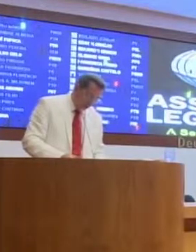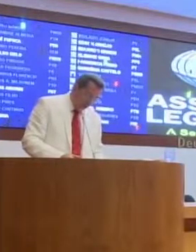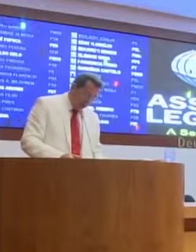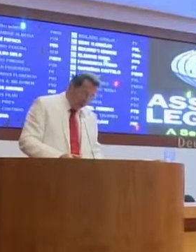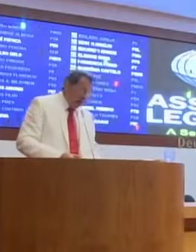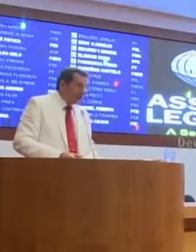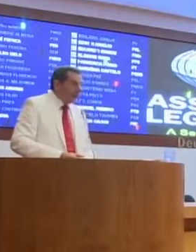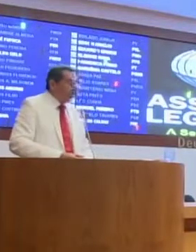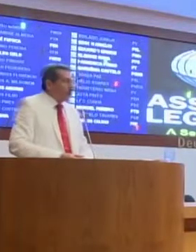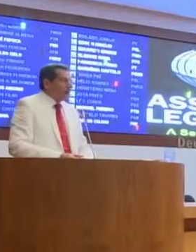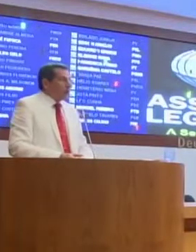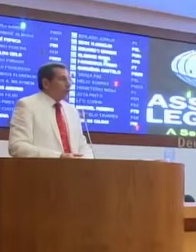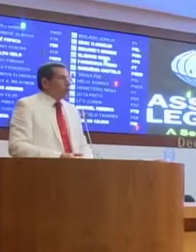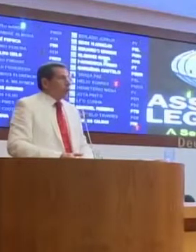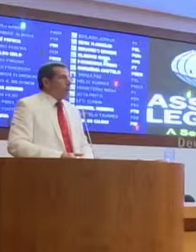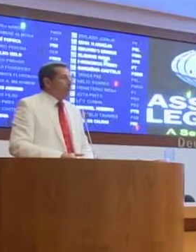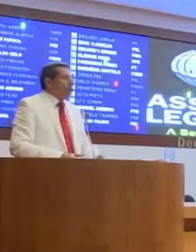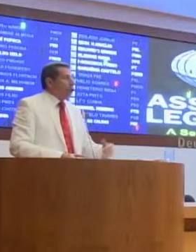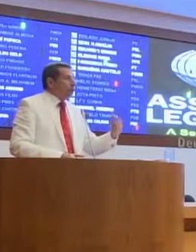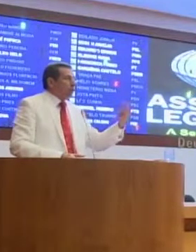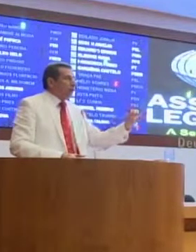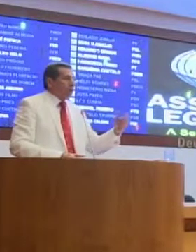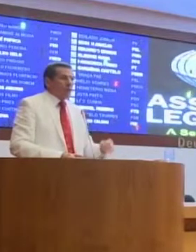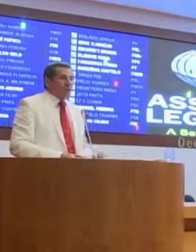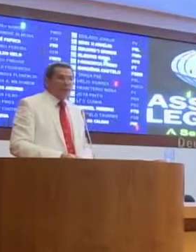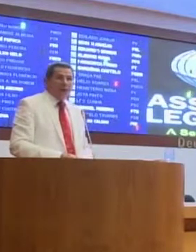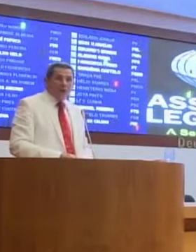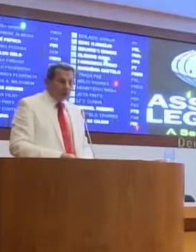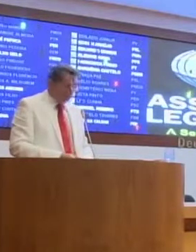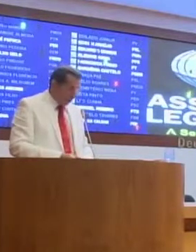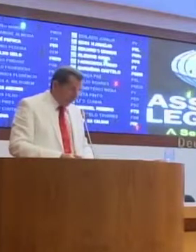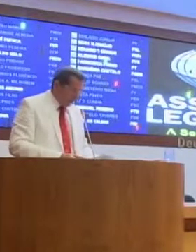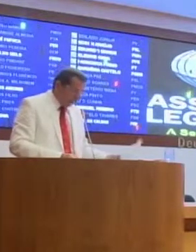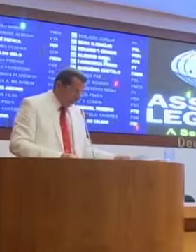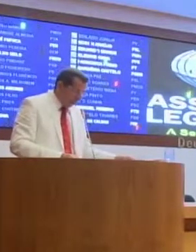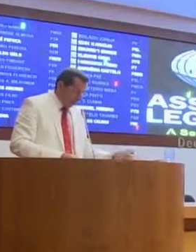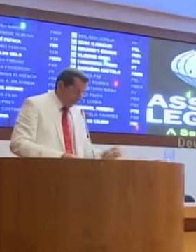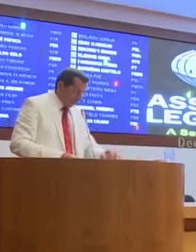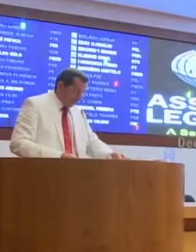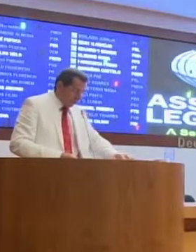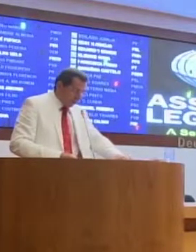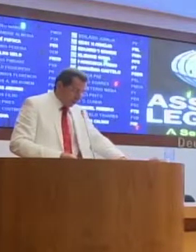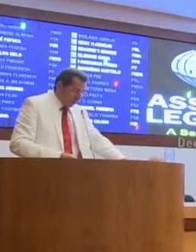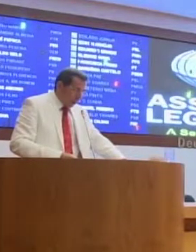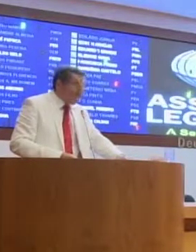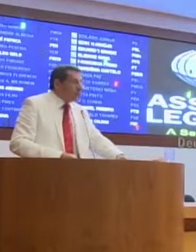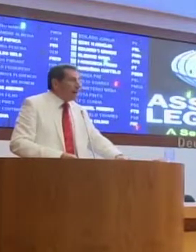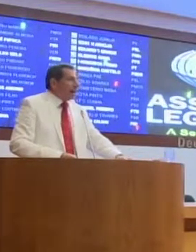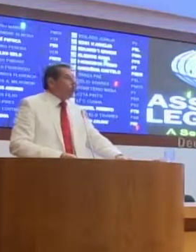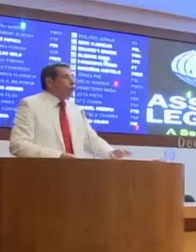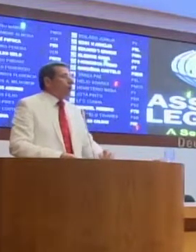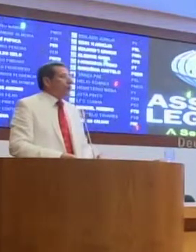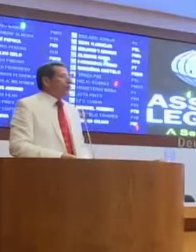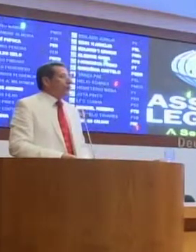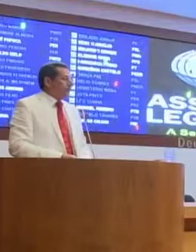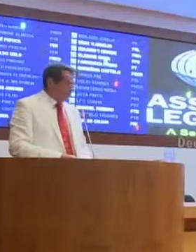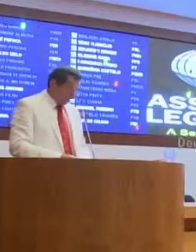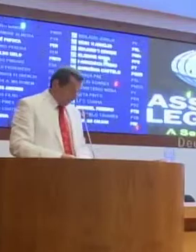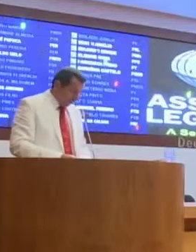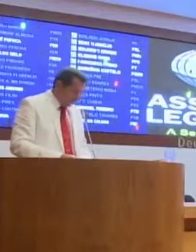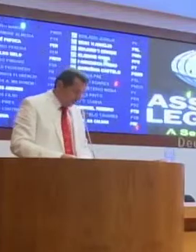de forma imediata, de outros colaboradores, para que a sociedade não venha a sofrer. A desembargadora